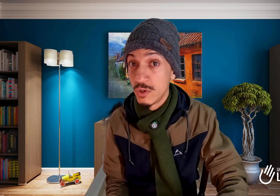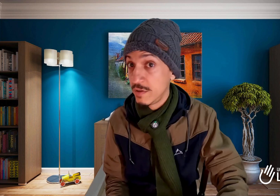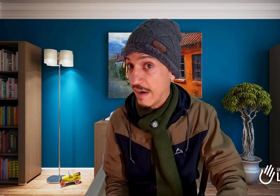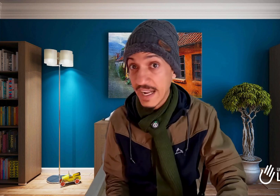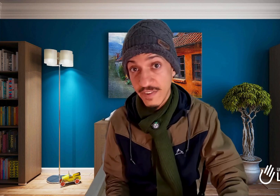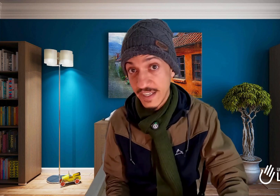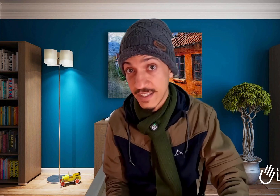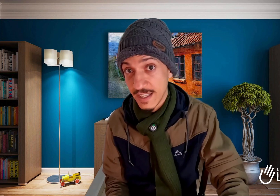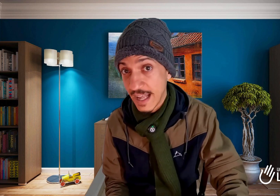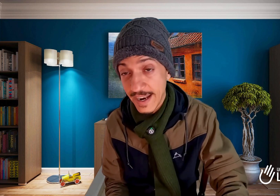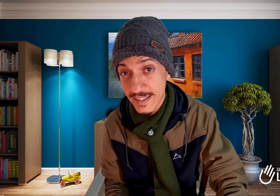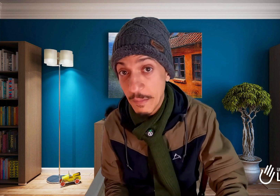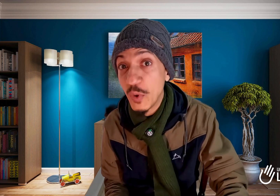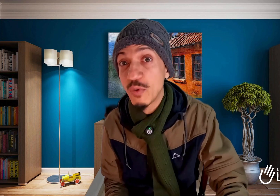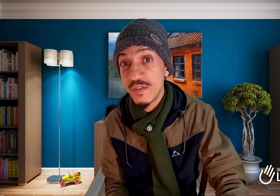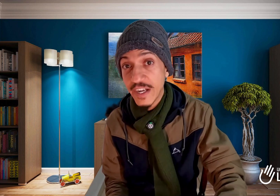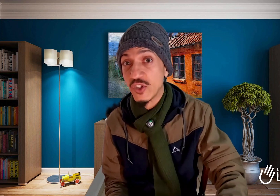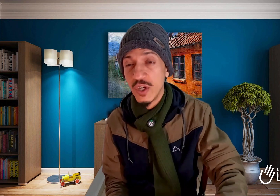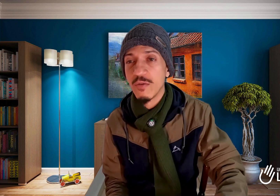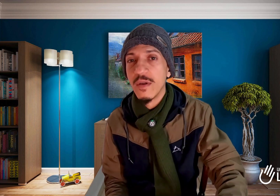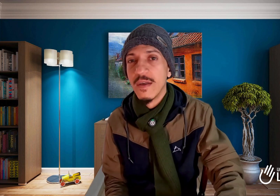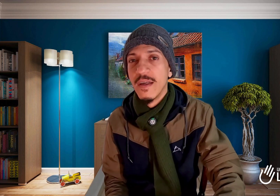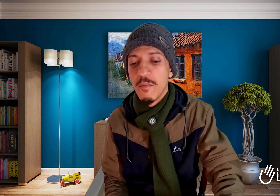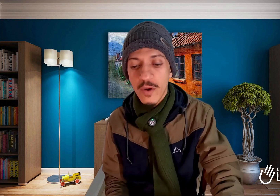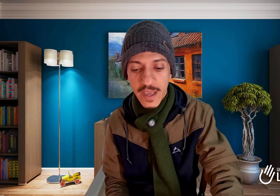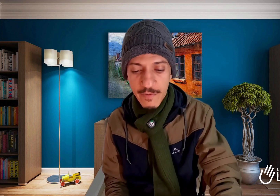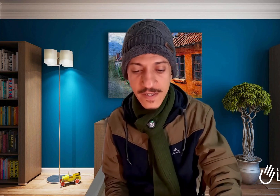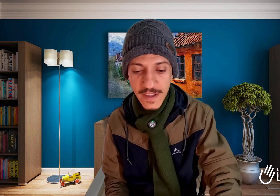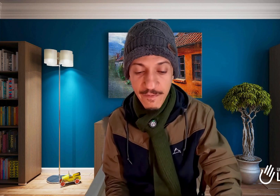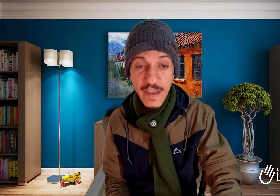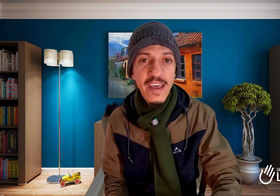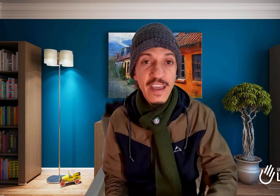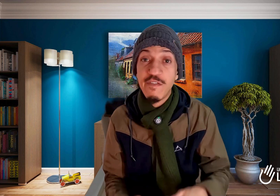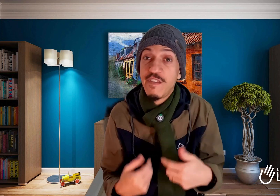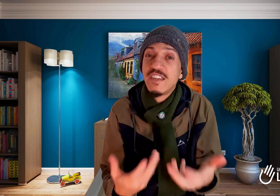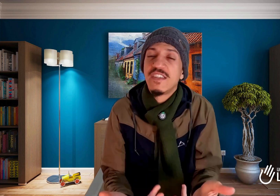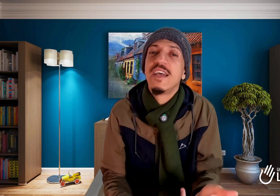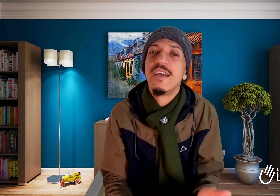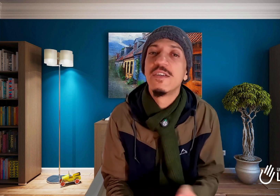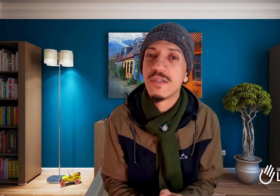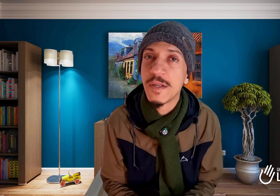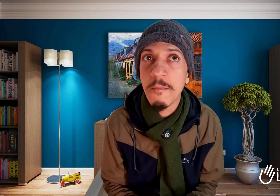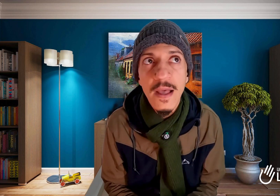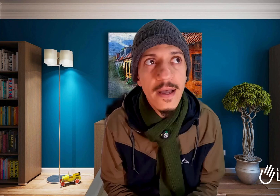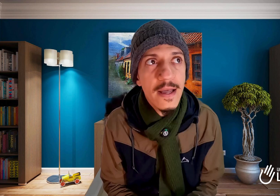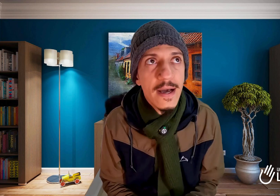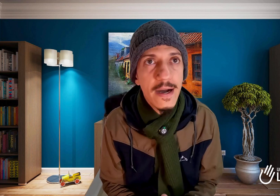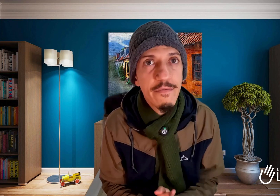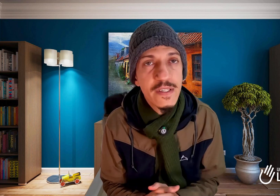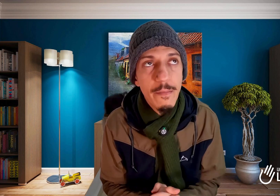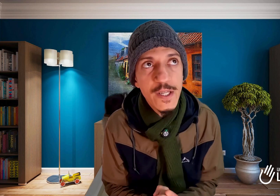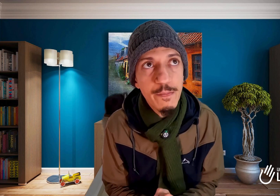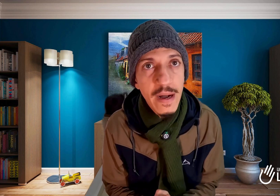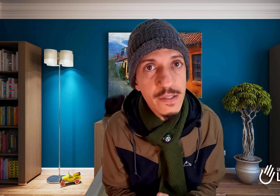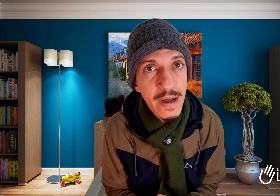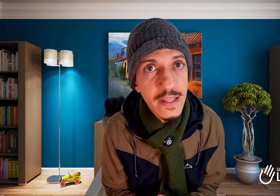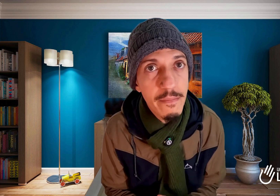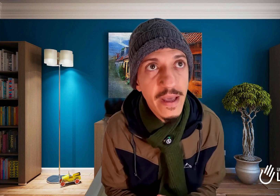várias faixas etárias. É muito divertido, porque você vê e vivencia isso, assim. Você pode participar também